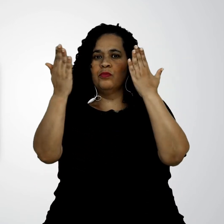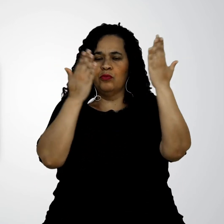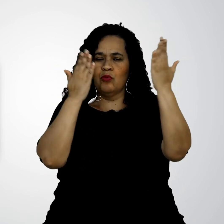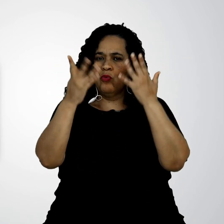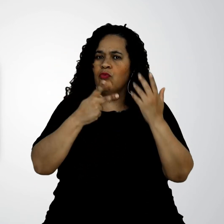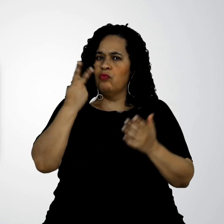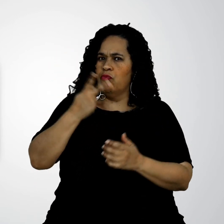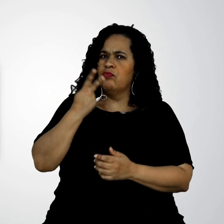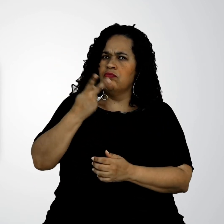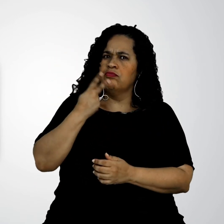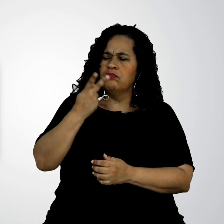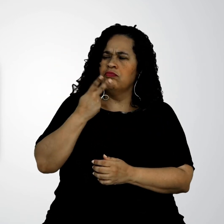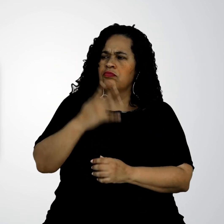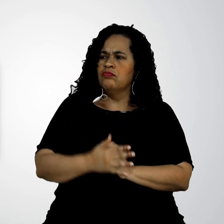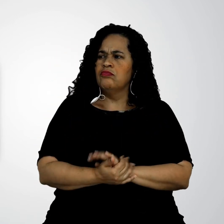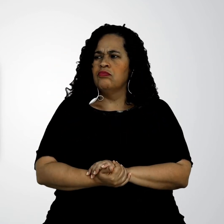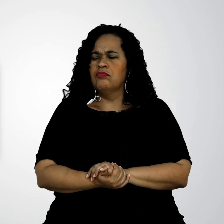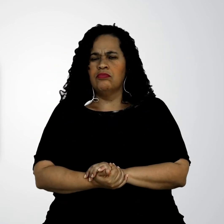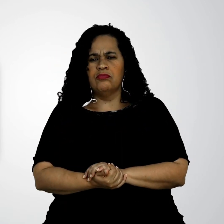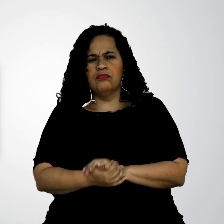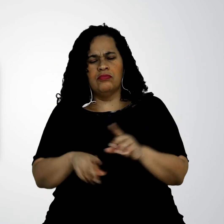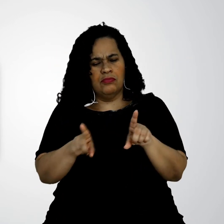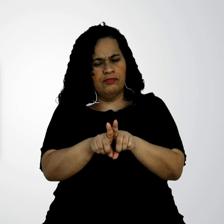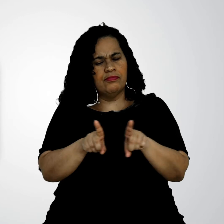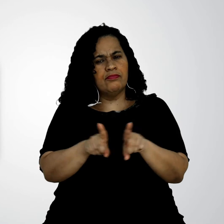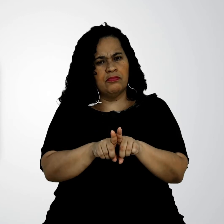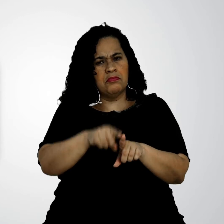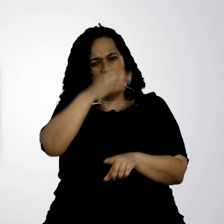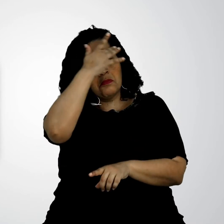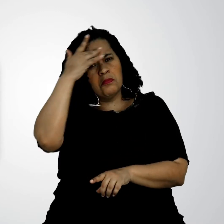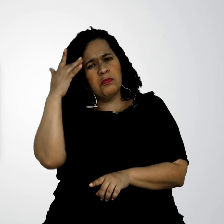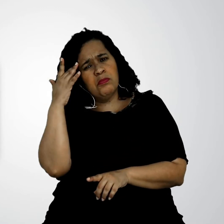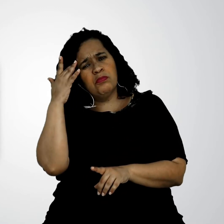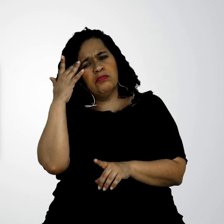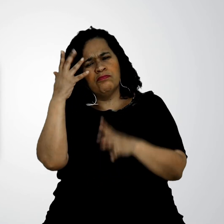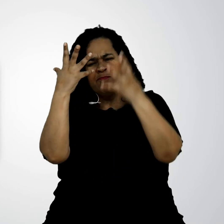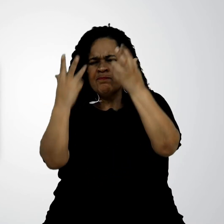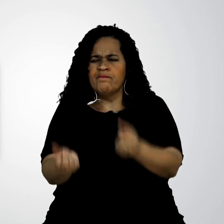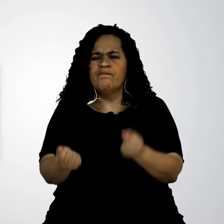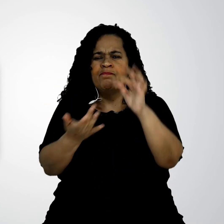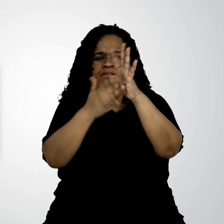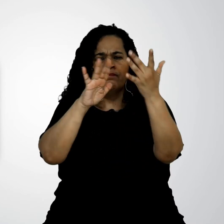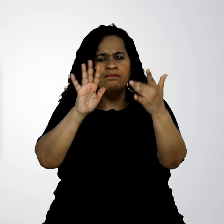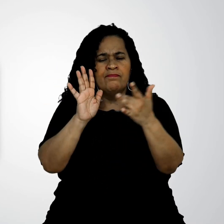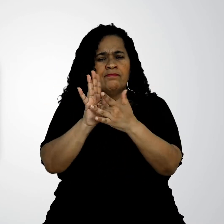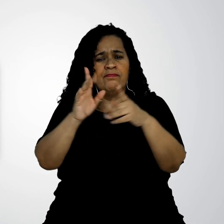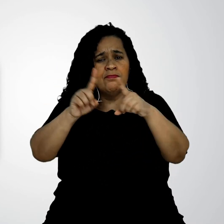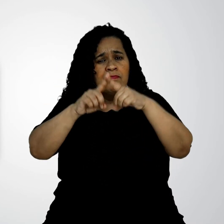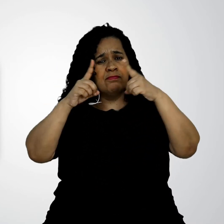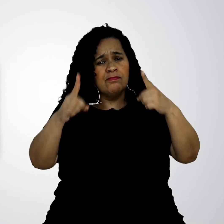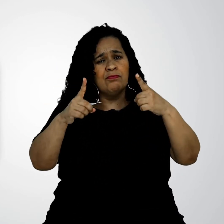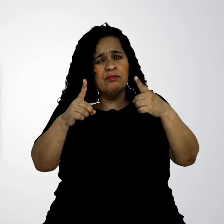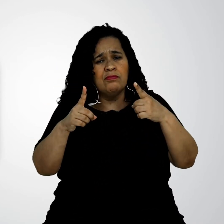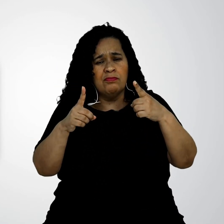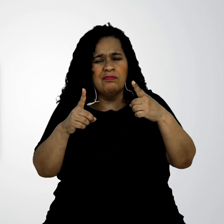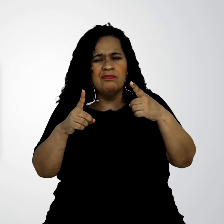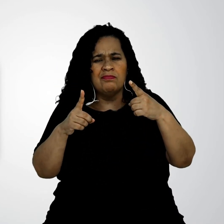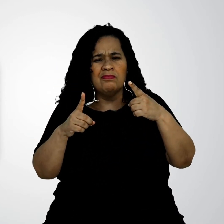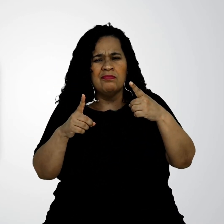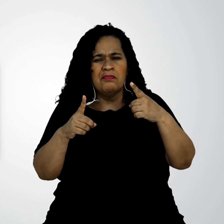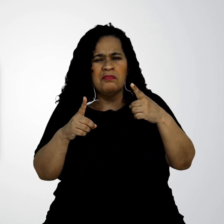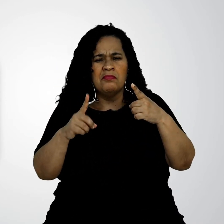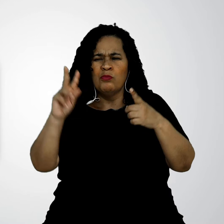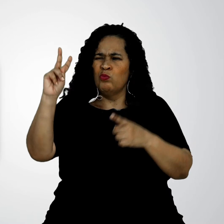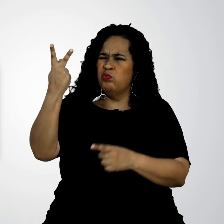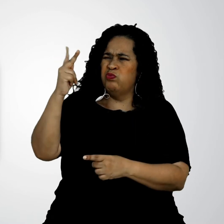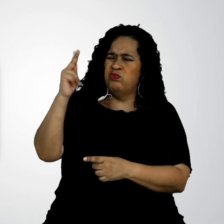tratava pastoralmente e também clinicamente, né? Pessoas que se rendiam ao reino, mas que tinham essa disfunção ainda na questão da sexualidade. E